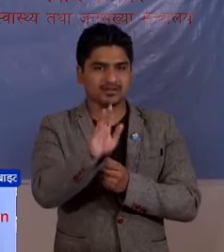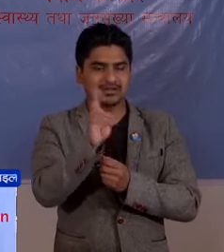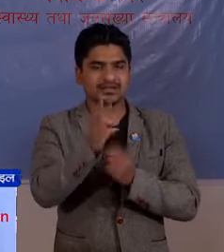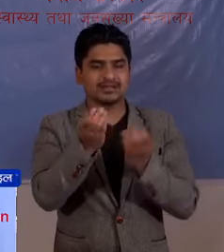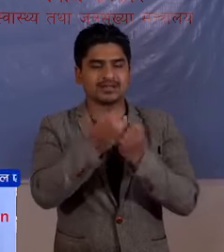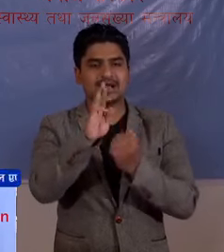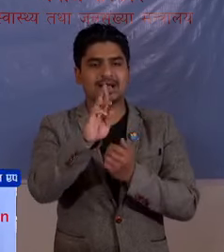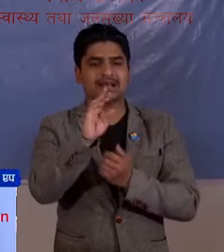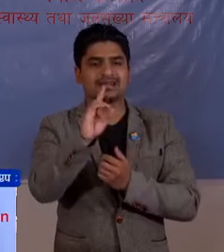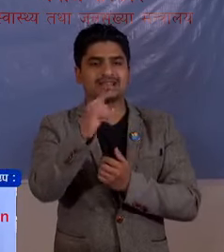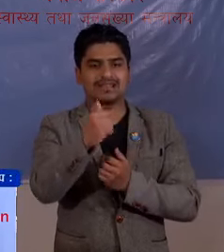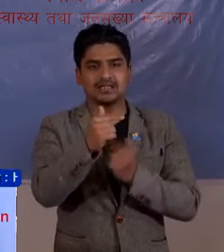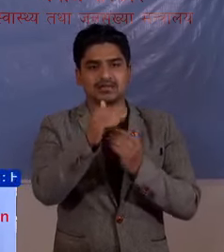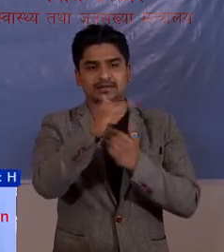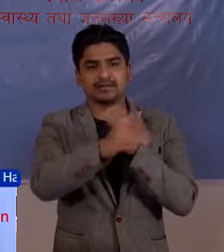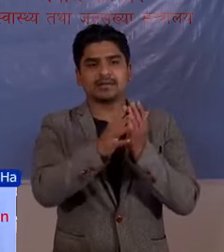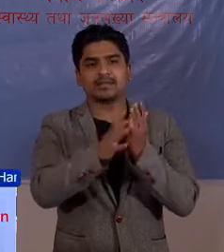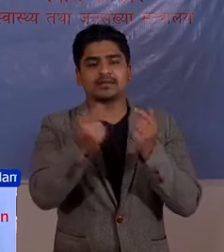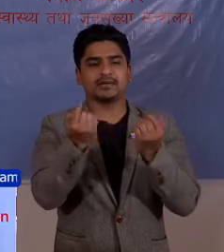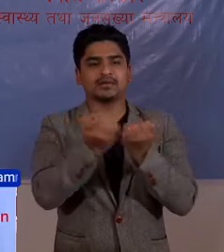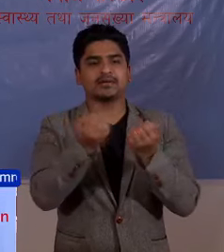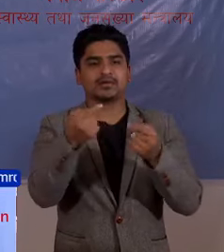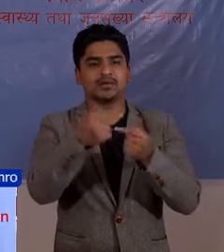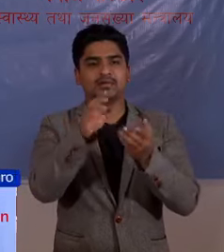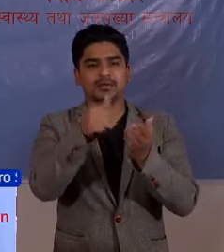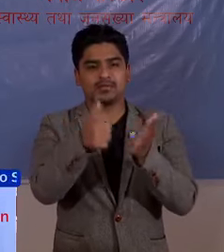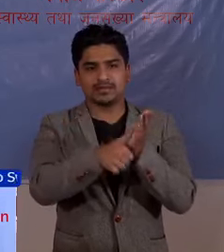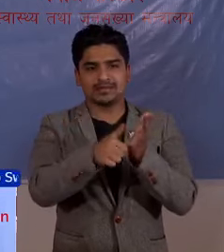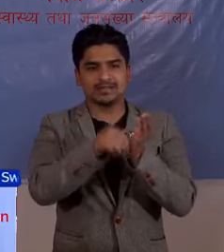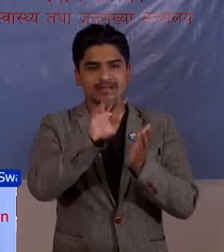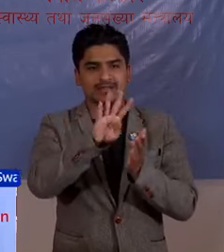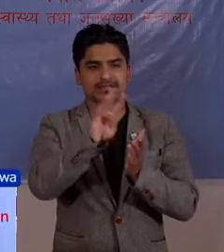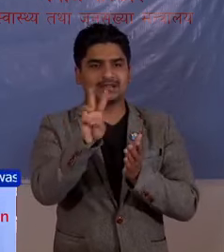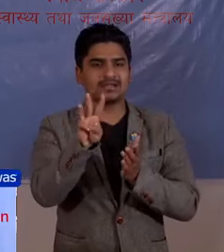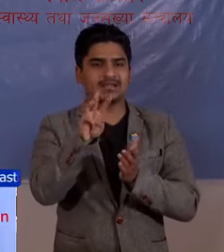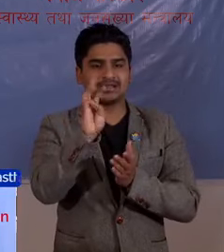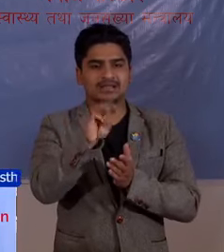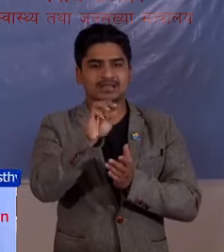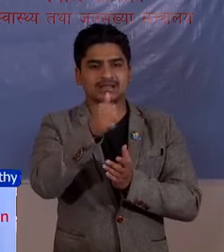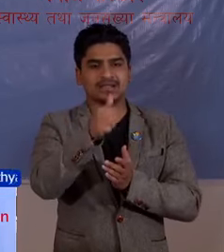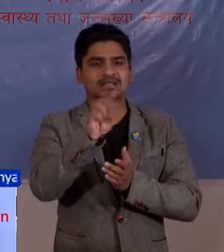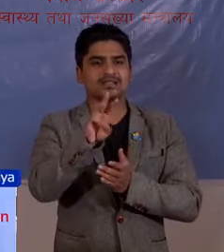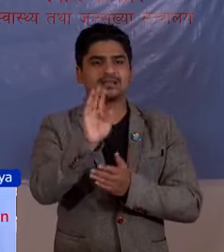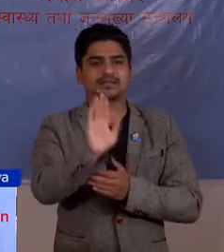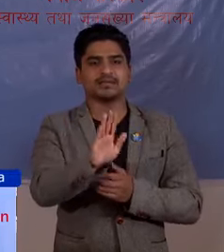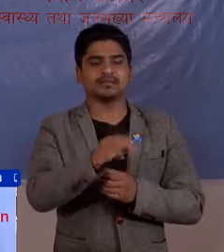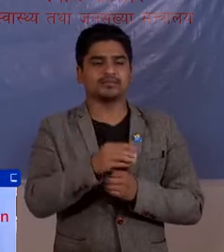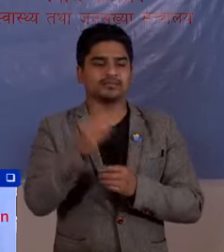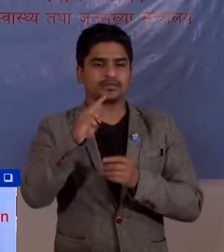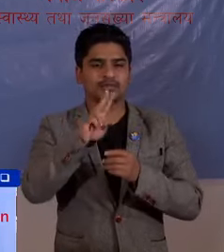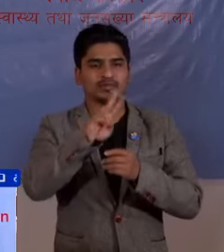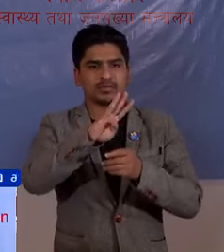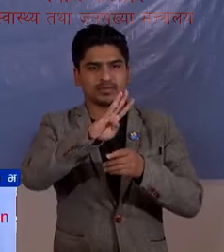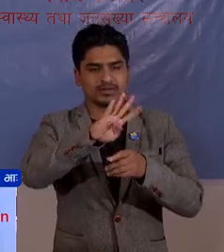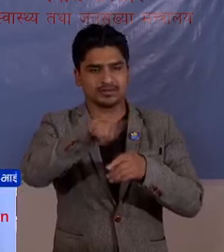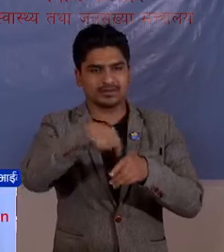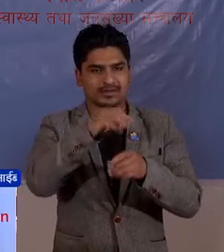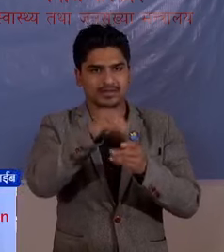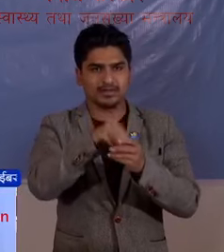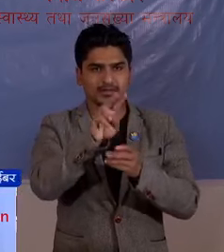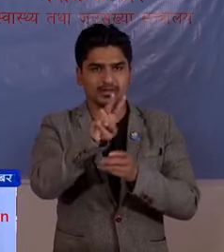गरी आरडिटी विधिबाट गरिएको नमुना परीक्षणको सङ्ख्या 43,063 छ। गत 24 घन्टामा